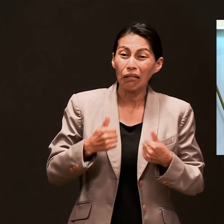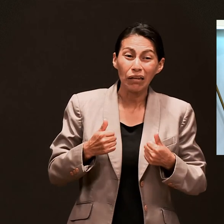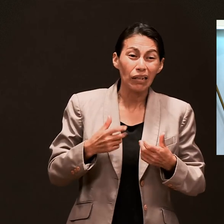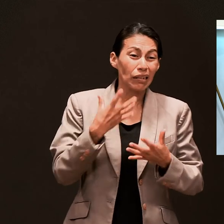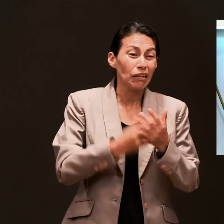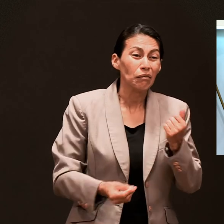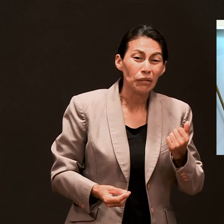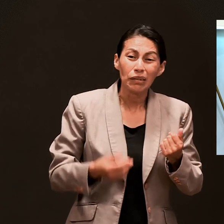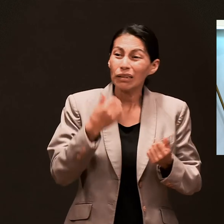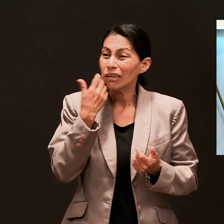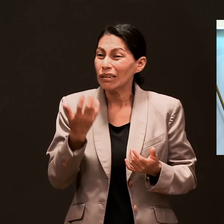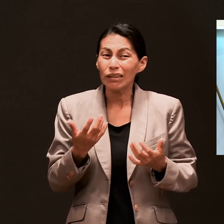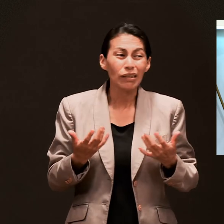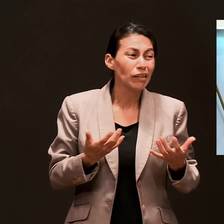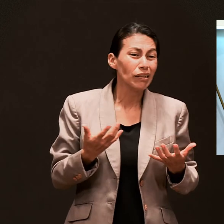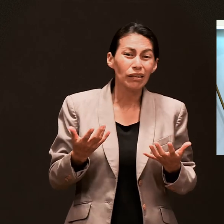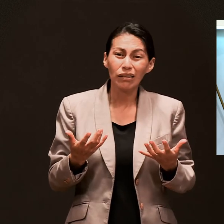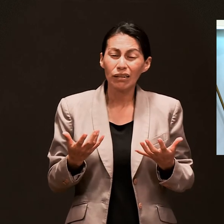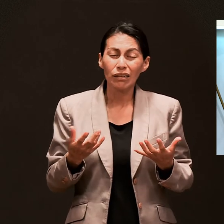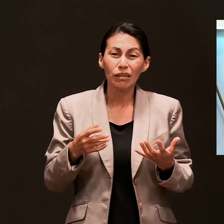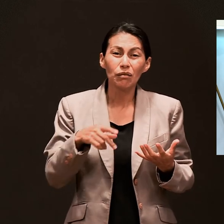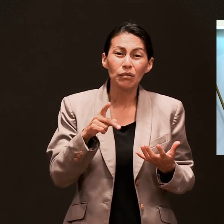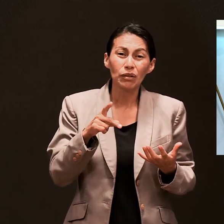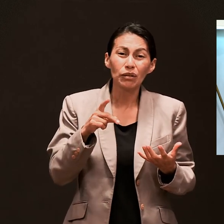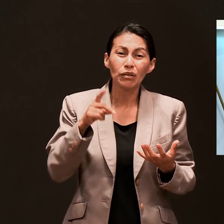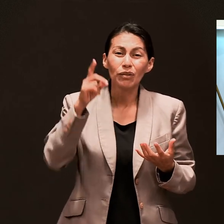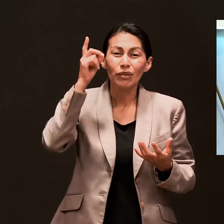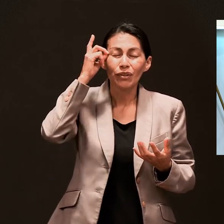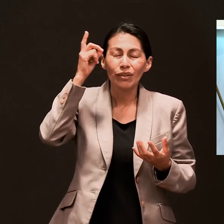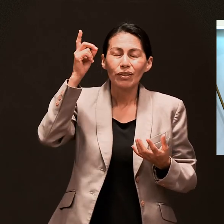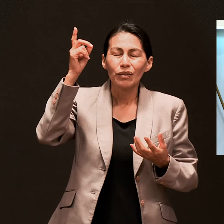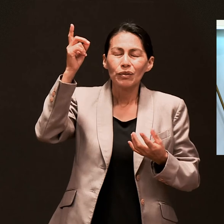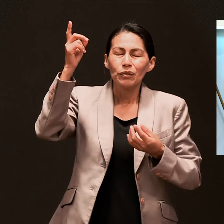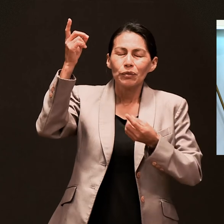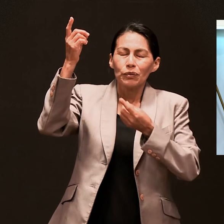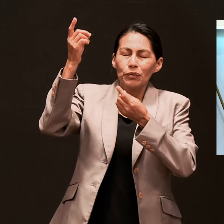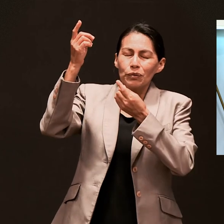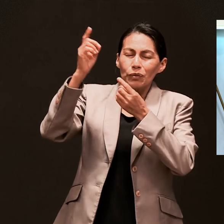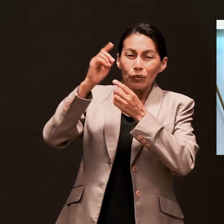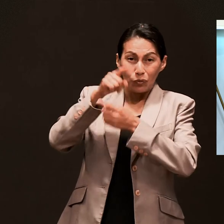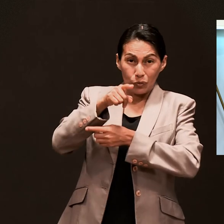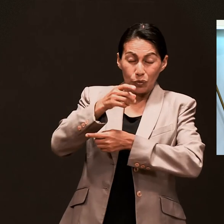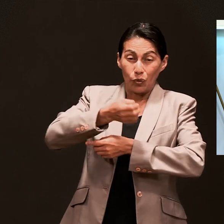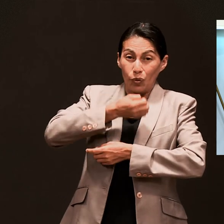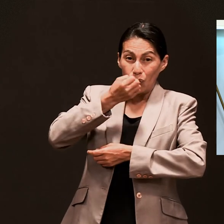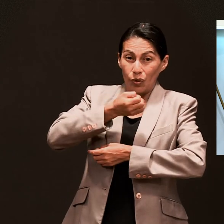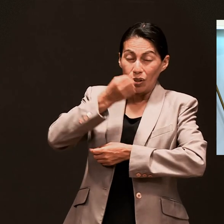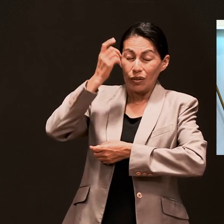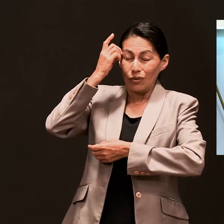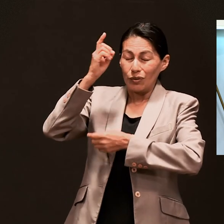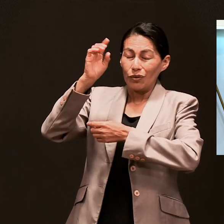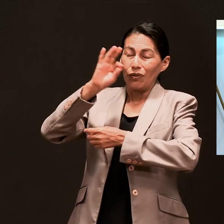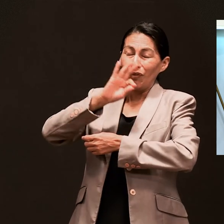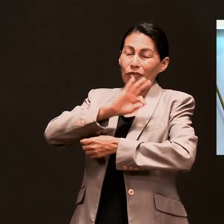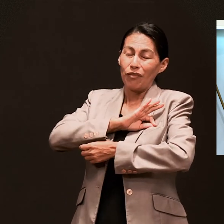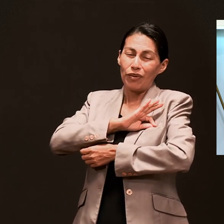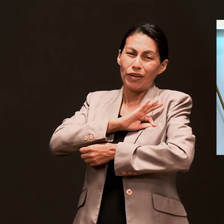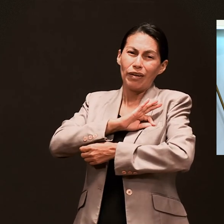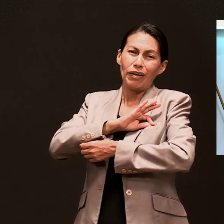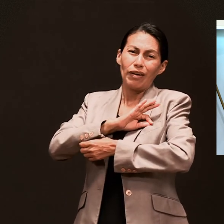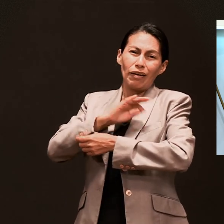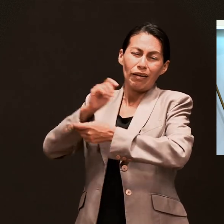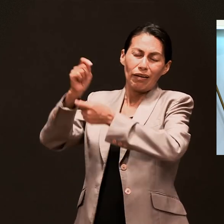uno siente el peligro y corre hace las cosas pero cuando Dios te da esa Paz después de haber orado